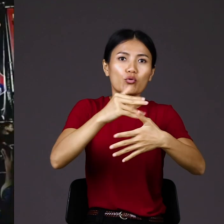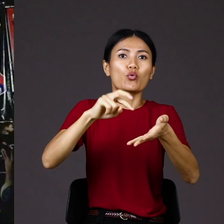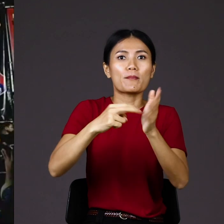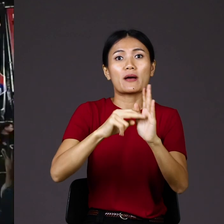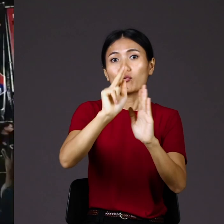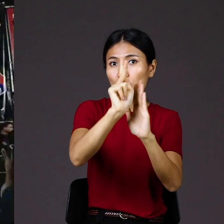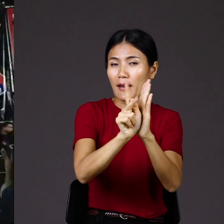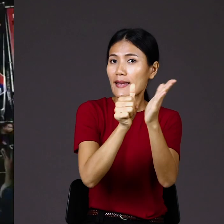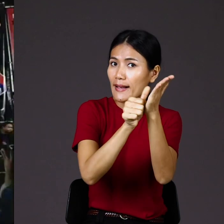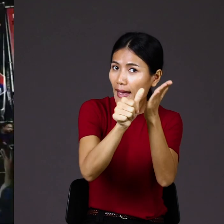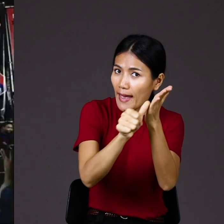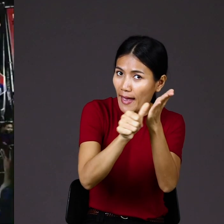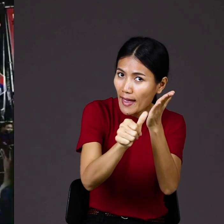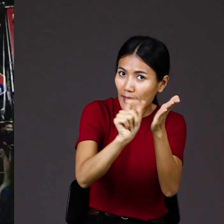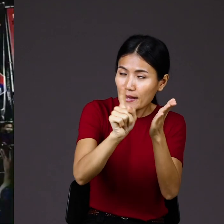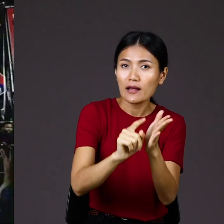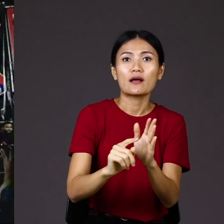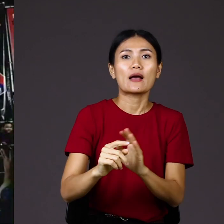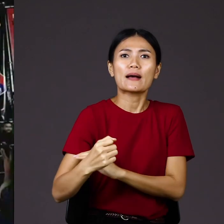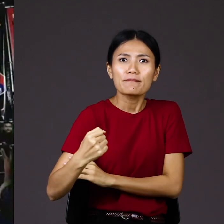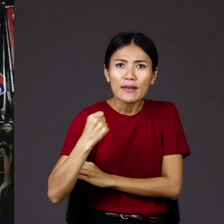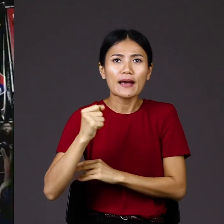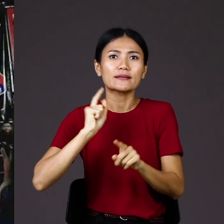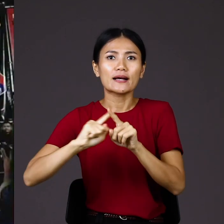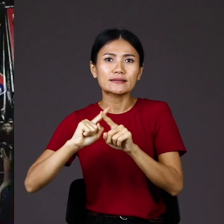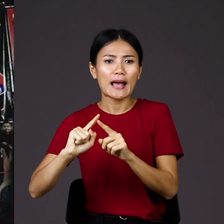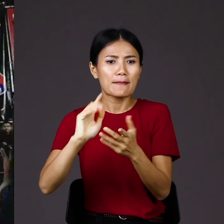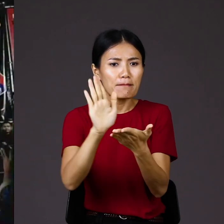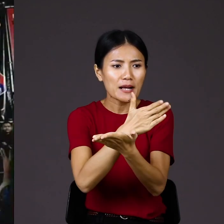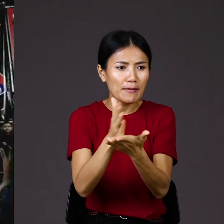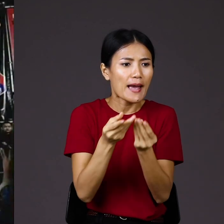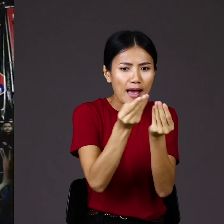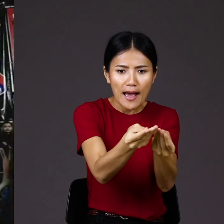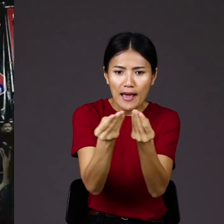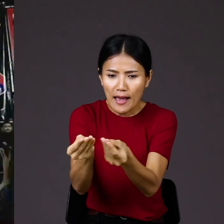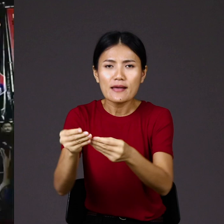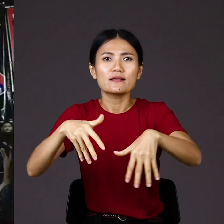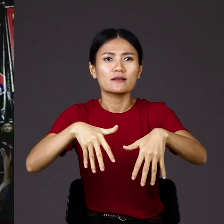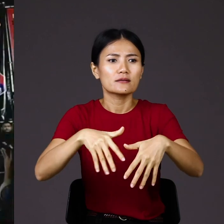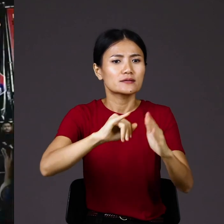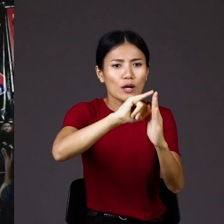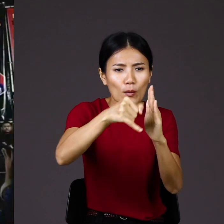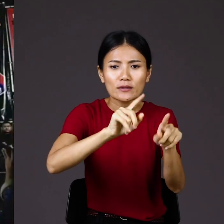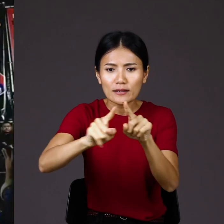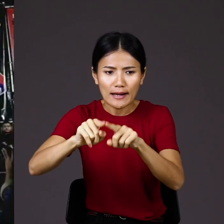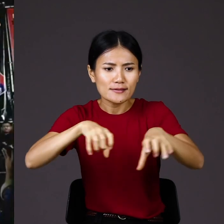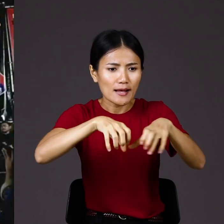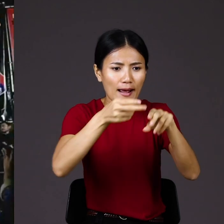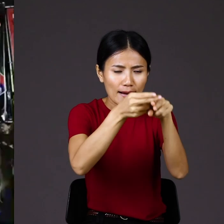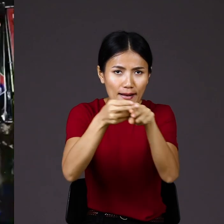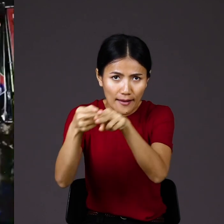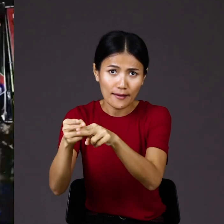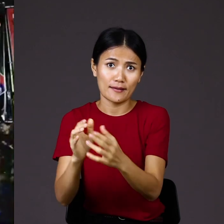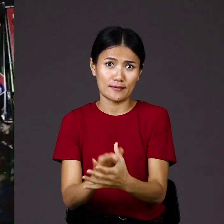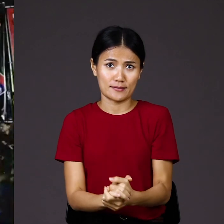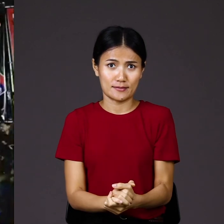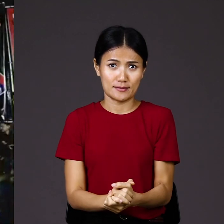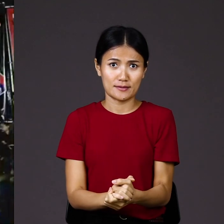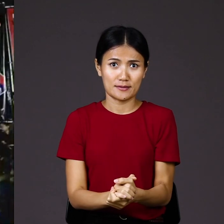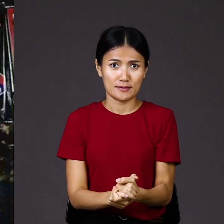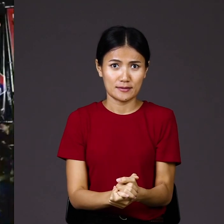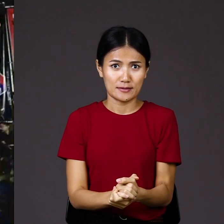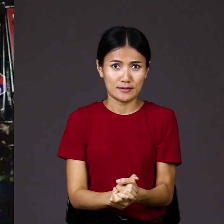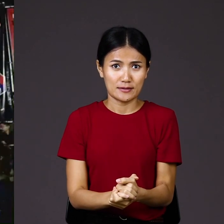มาณคืนสู่ท้องถิ่นให้มากขึ้นให้ท้องถิ่นให้พ่อแม่พี่น้องประชาชนได้ส่วนแบ่งที่ยุติธรรมของภาษี